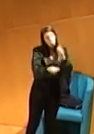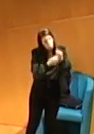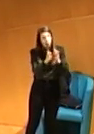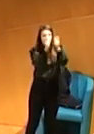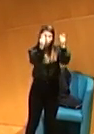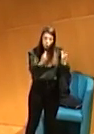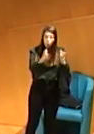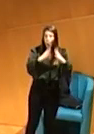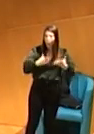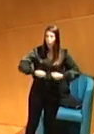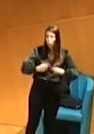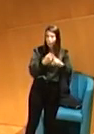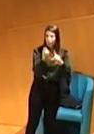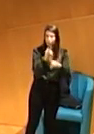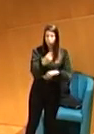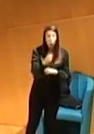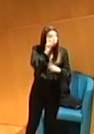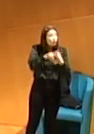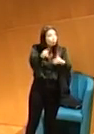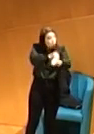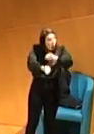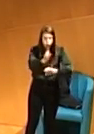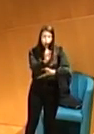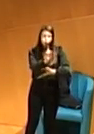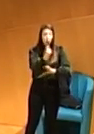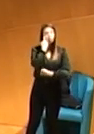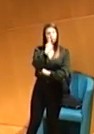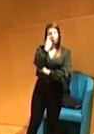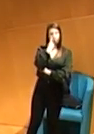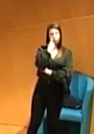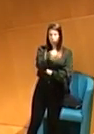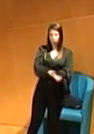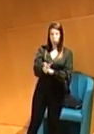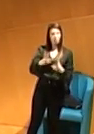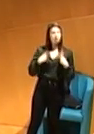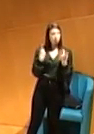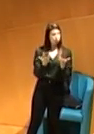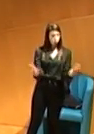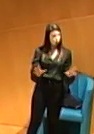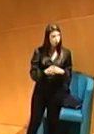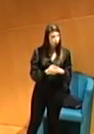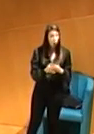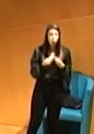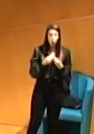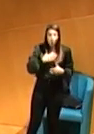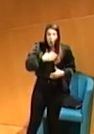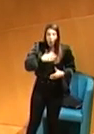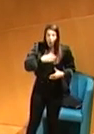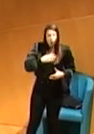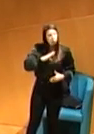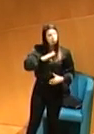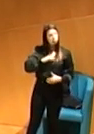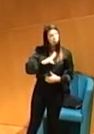d'accueil spécialisé. Pas du tout pour soigner, juste pour regarder les gens vivre et avoir moins peur. C'est-à-dire que